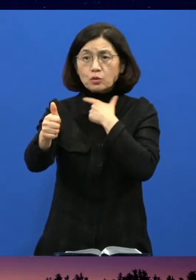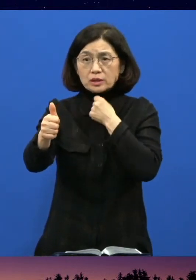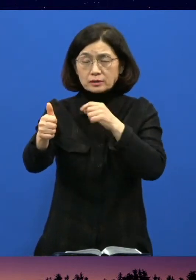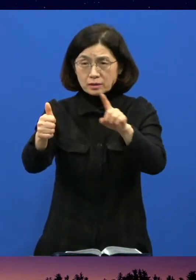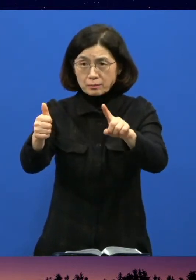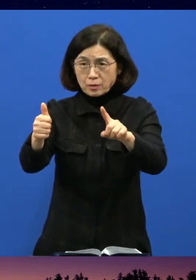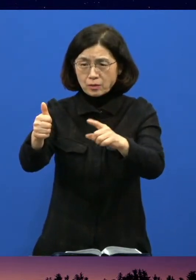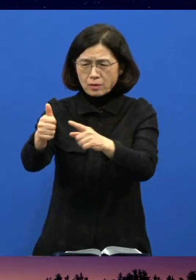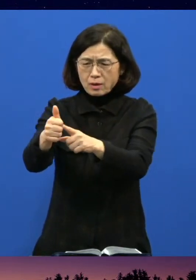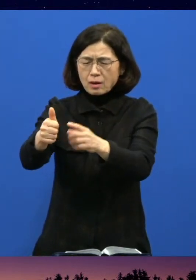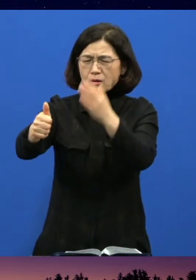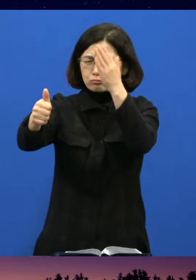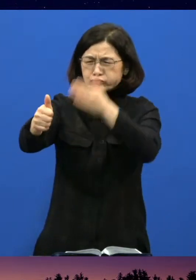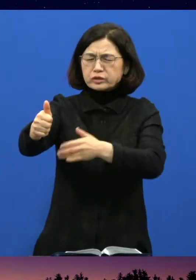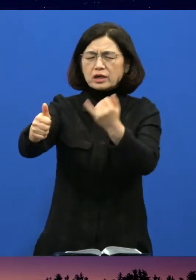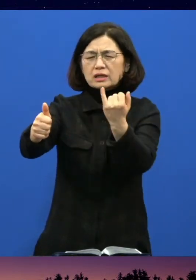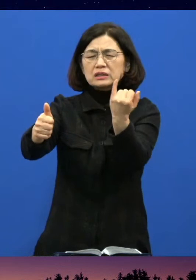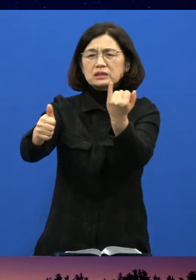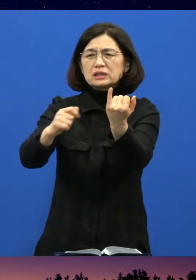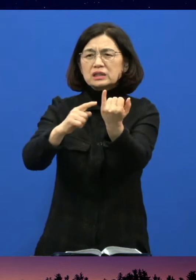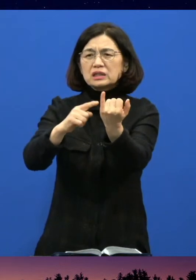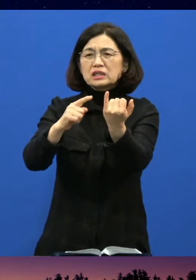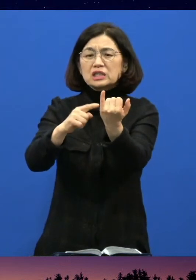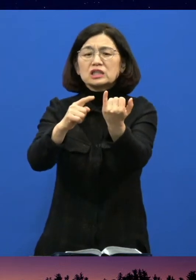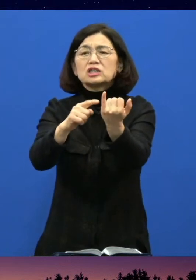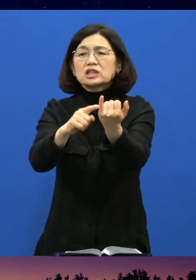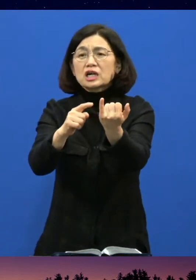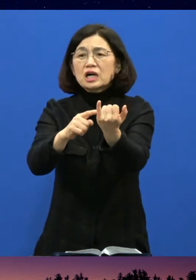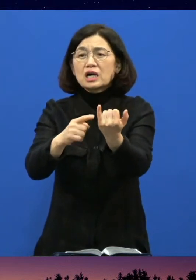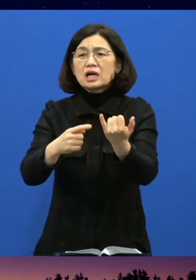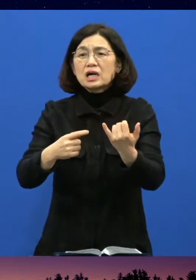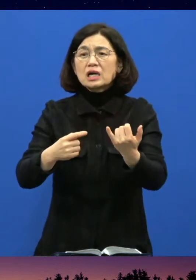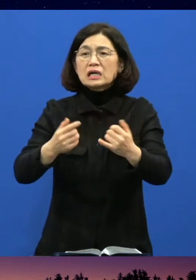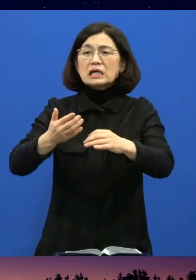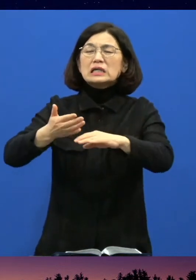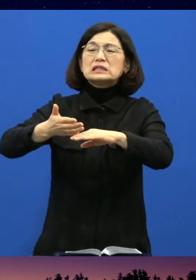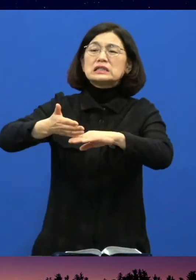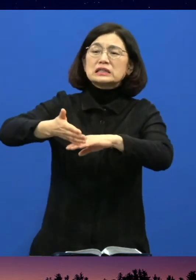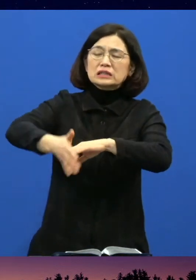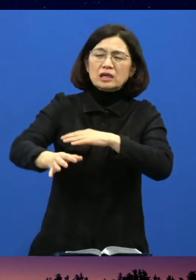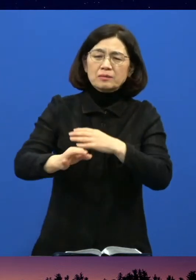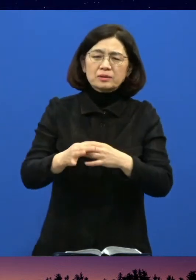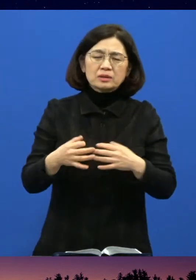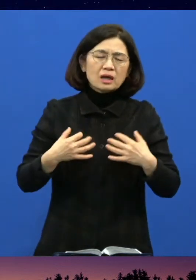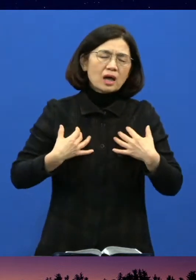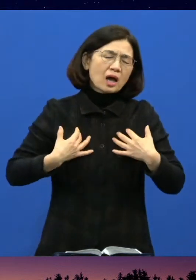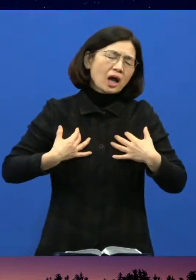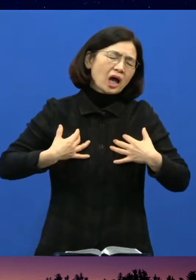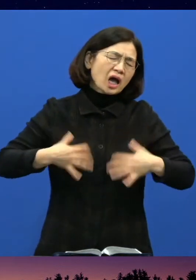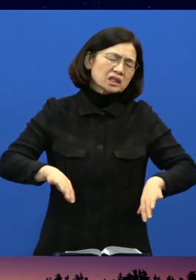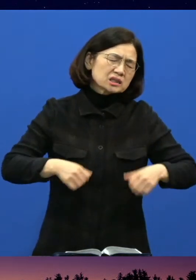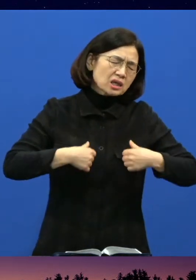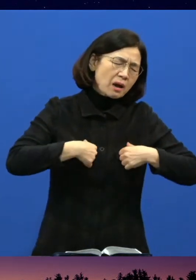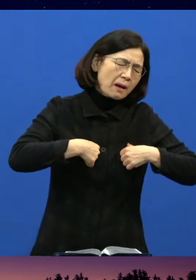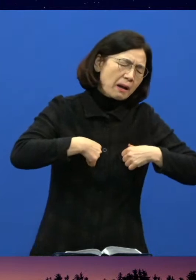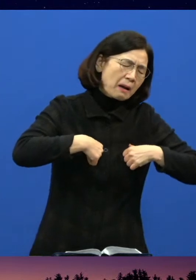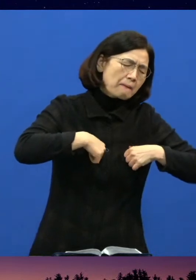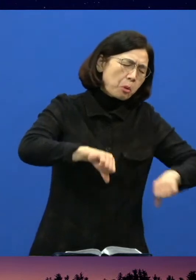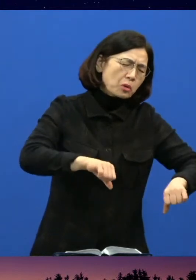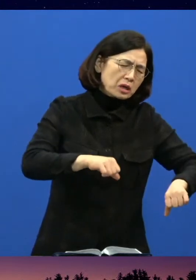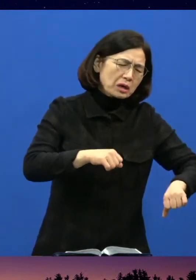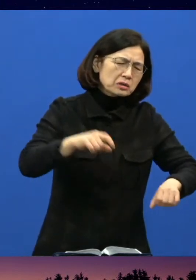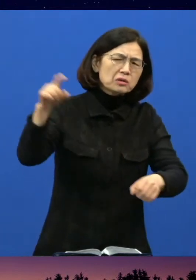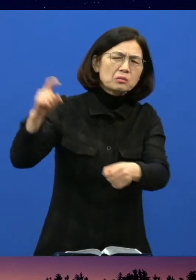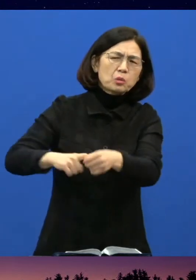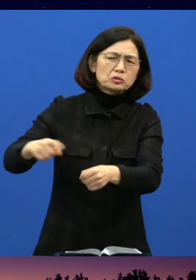청원하는 사람이 지쳐서 포기하게 하는 겁니다. 그것이 이제 이 불의한 재판장의